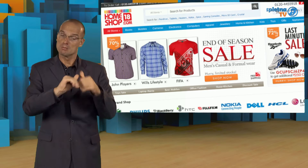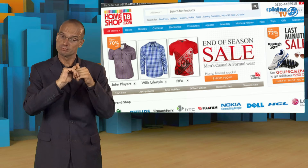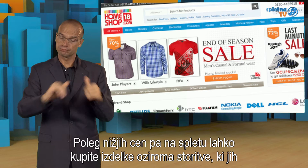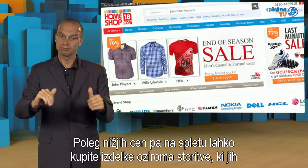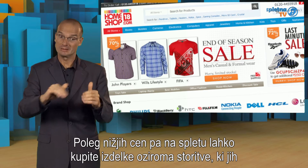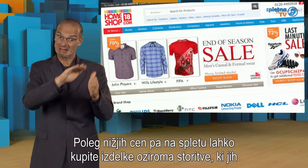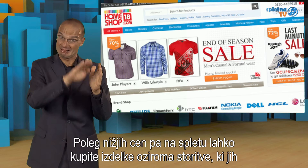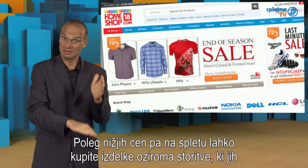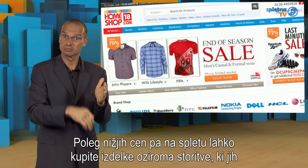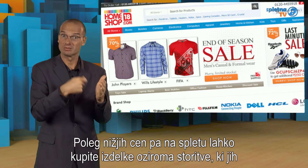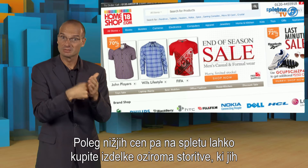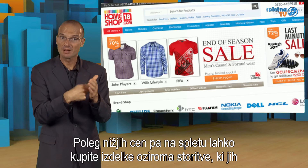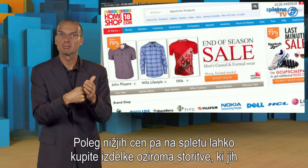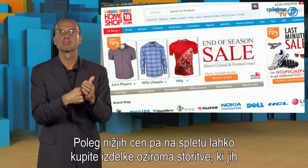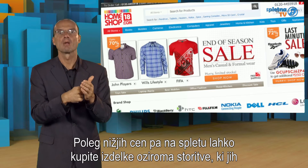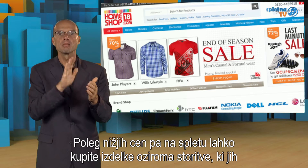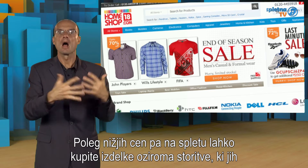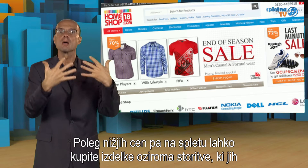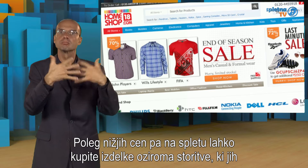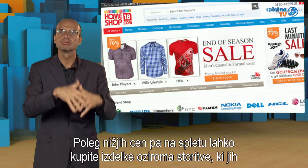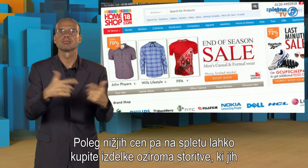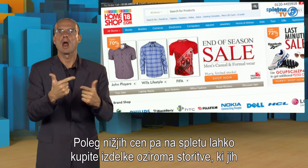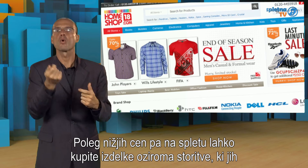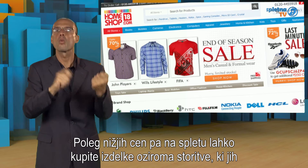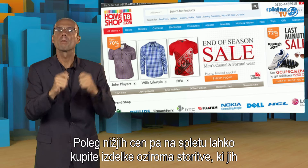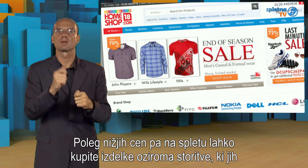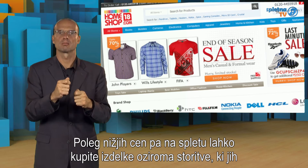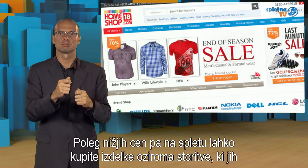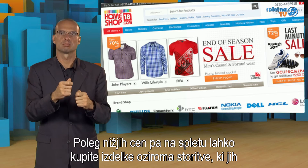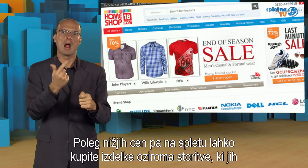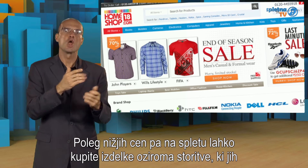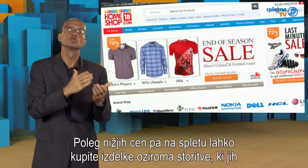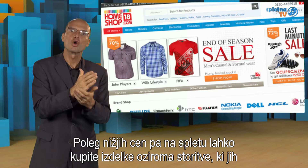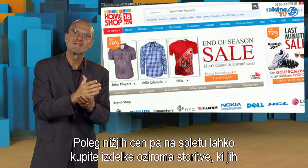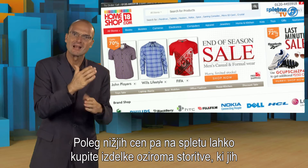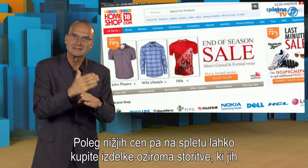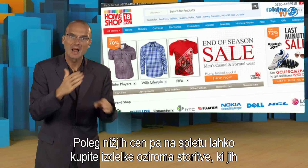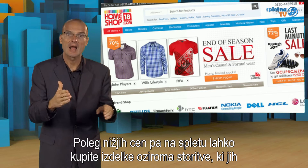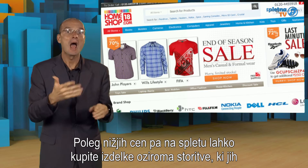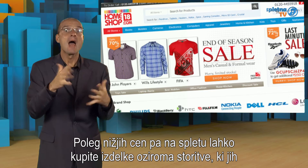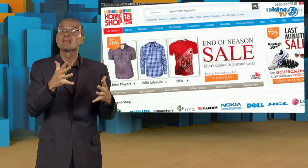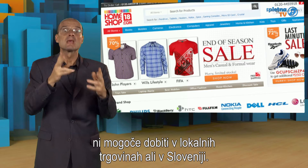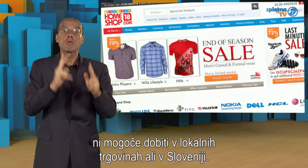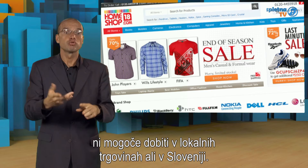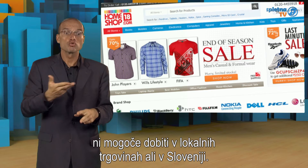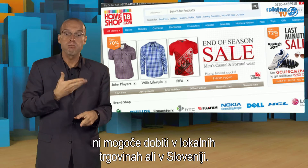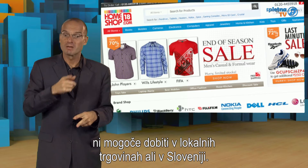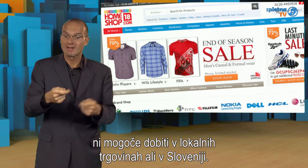Poleg nižjih cen pa na spletu lahko kupite izdelke oziroma storitve, ki jih ni mogoče dobiti v lokalnih trgovinah ali v